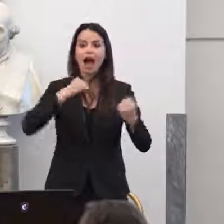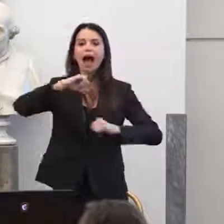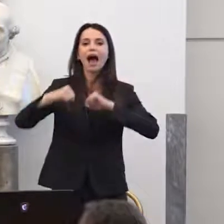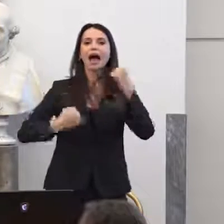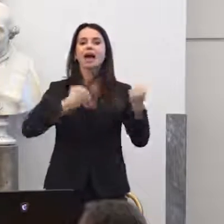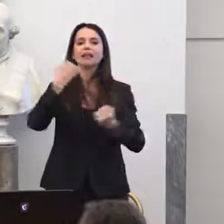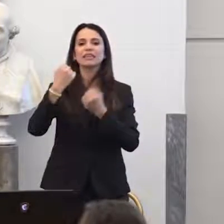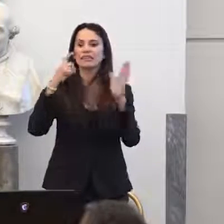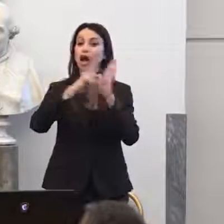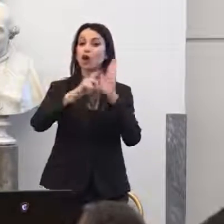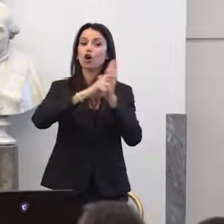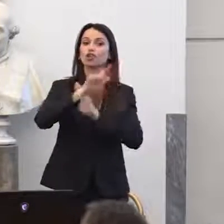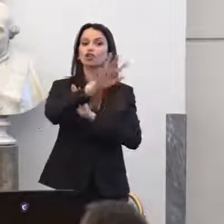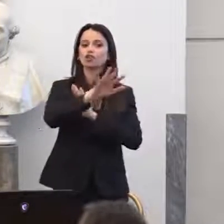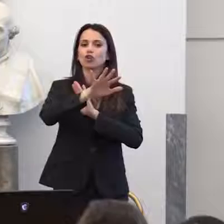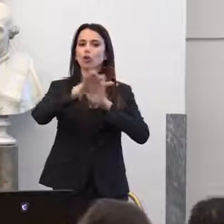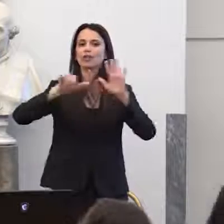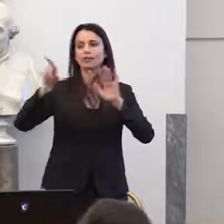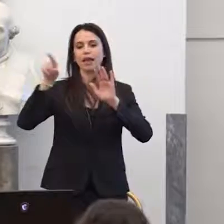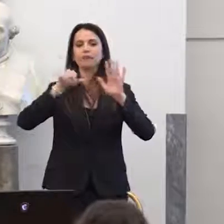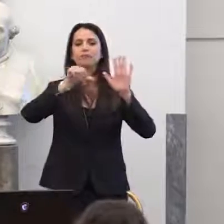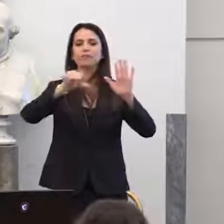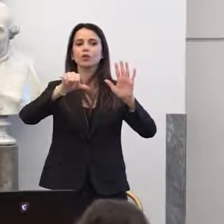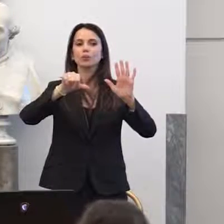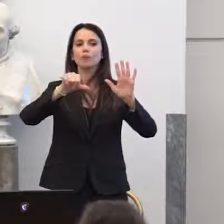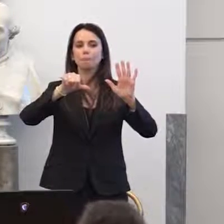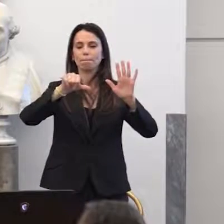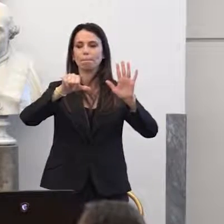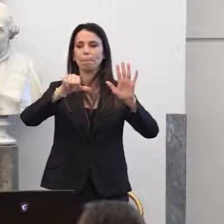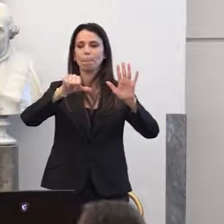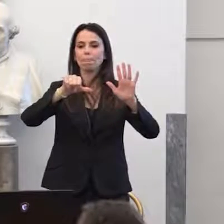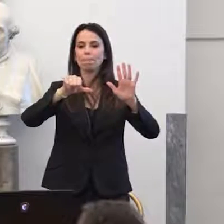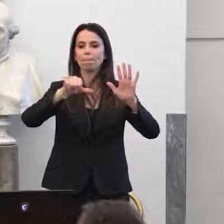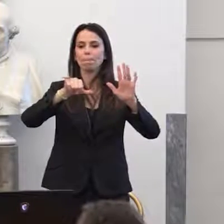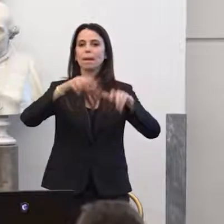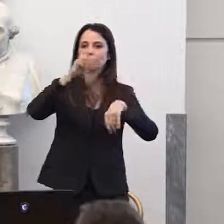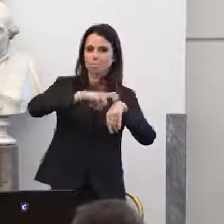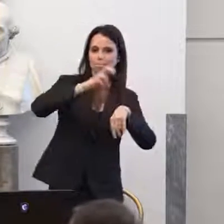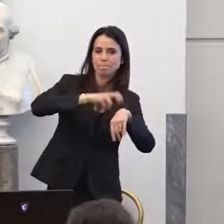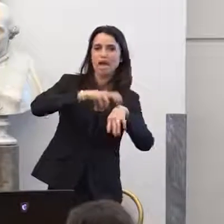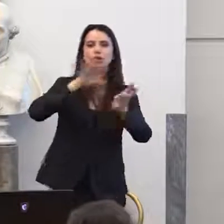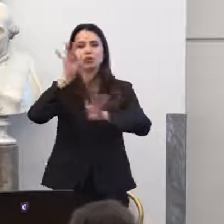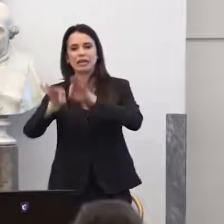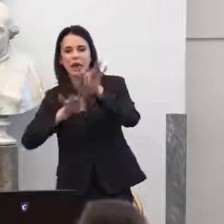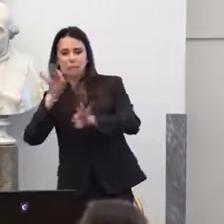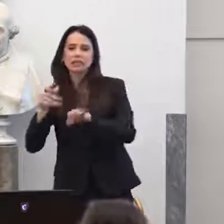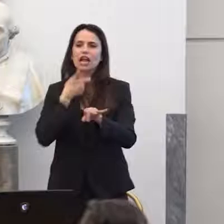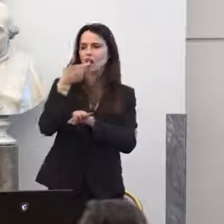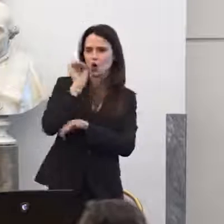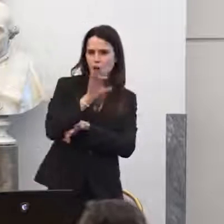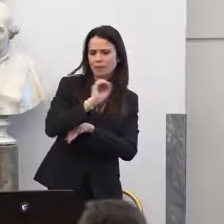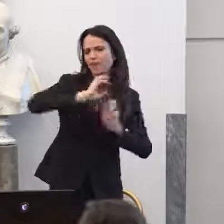codice 56, che come vedete è un'attività multidisciplinare, medico, terapista, logopedista e tutte le varie